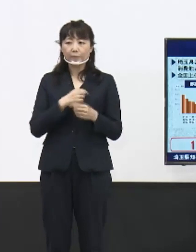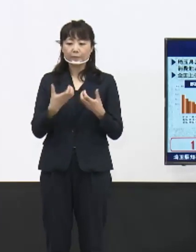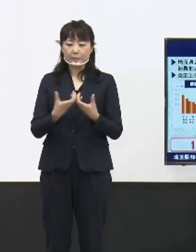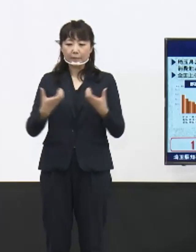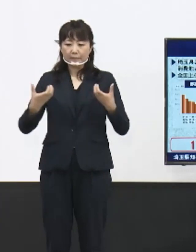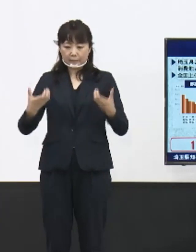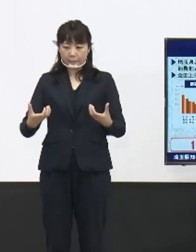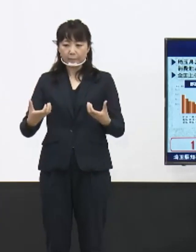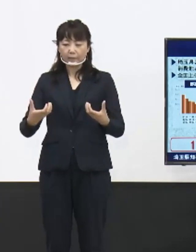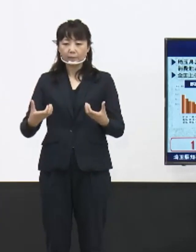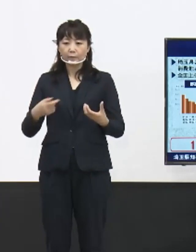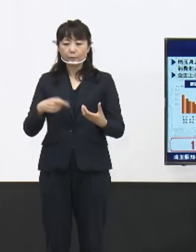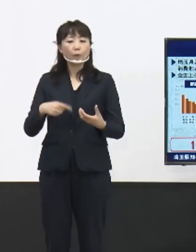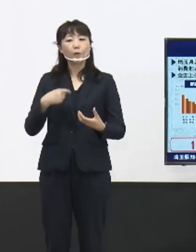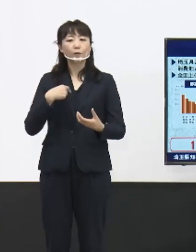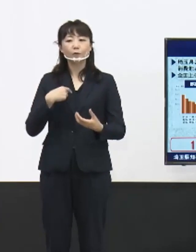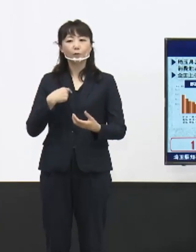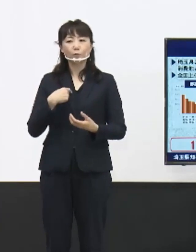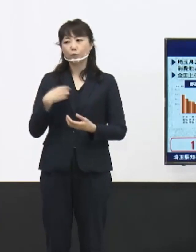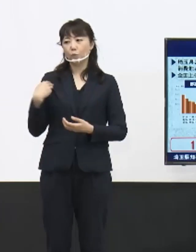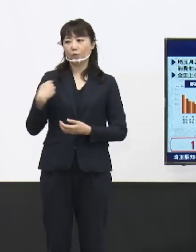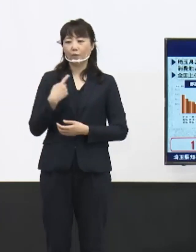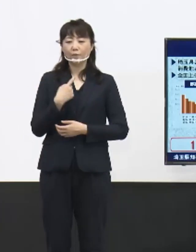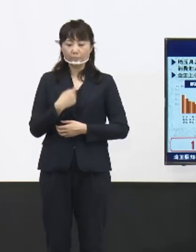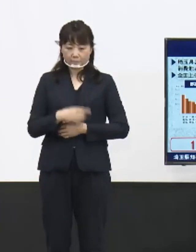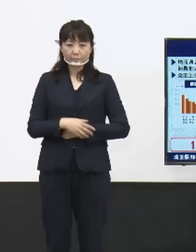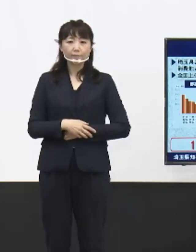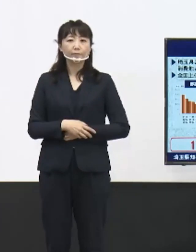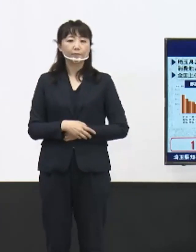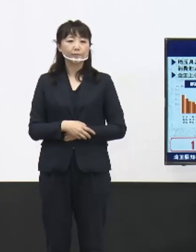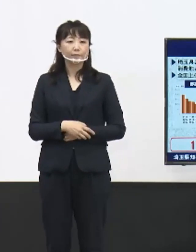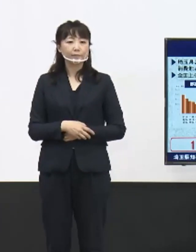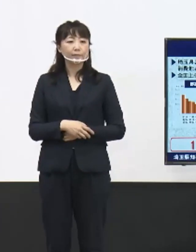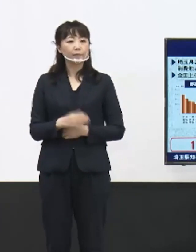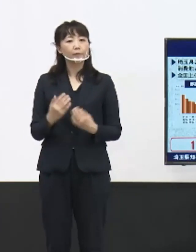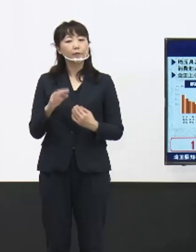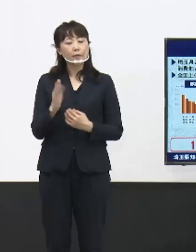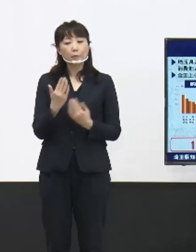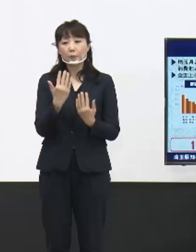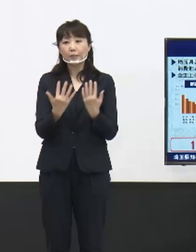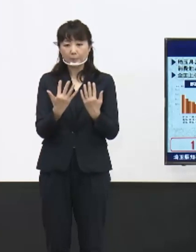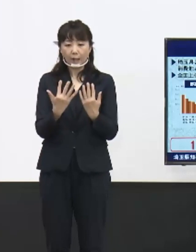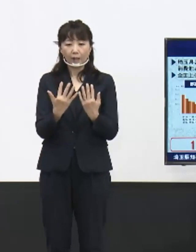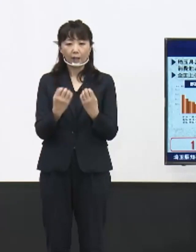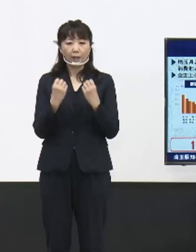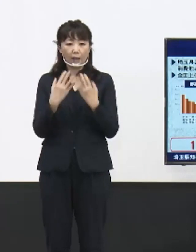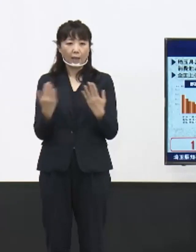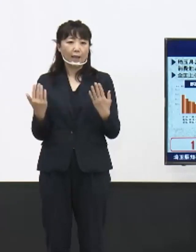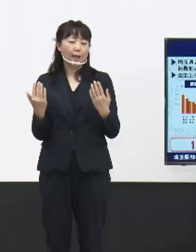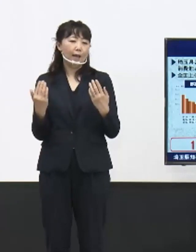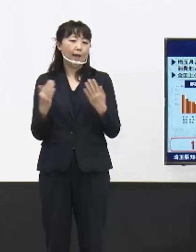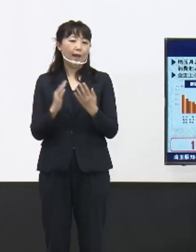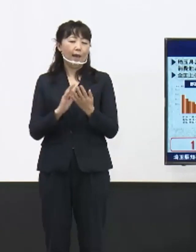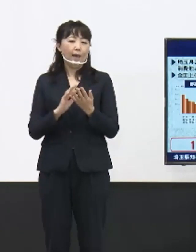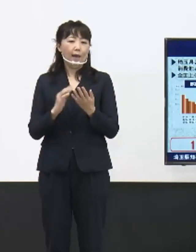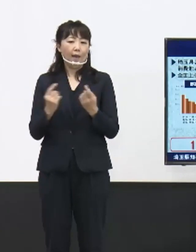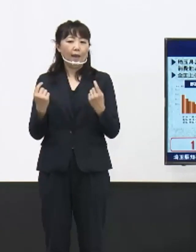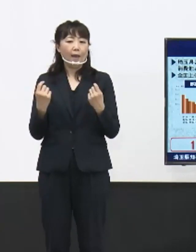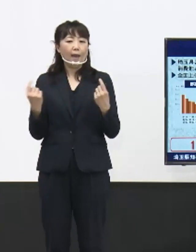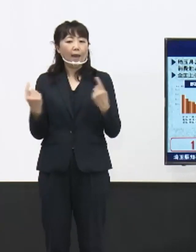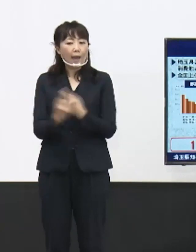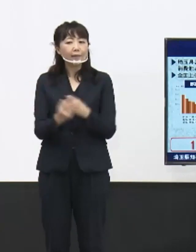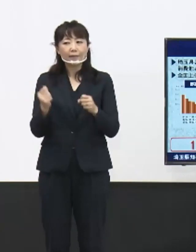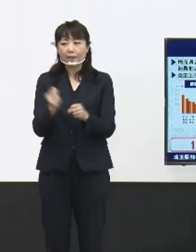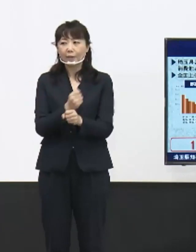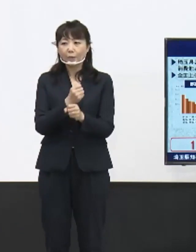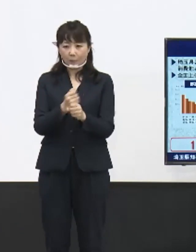しておりません。そこについてはただ当然、芝の張り替え工事に伴って最終的な清算を行った